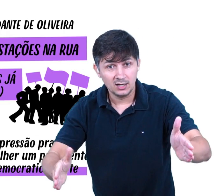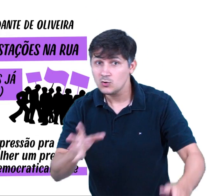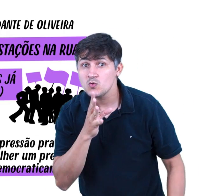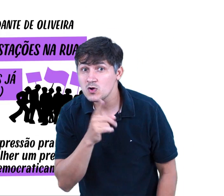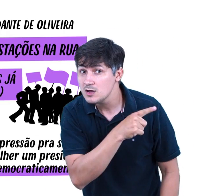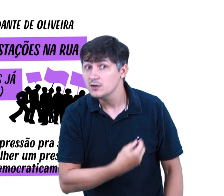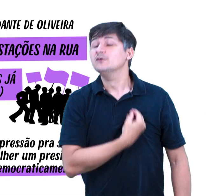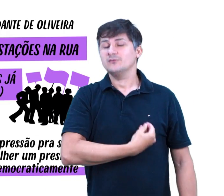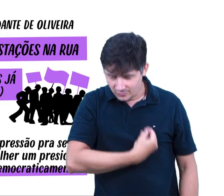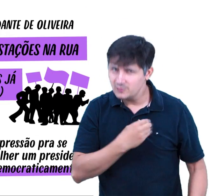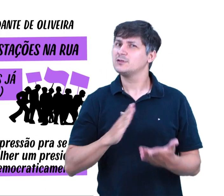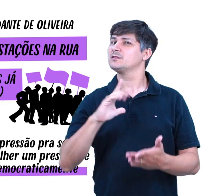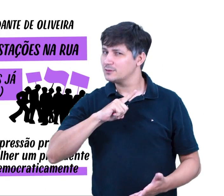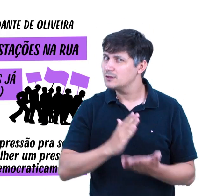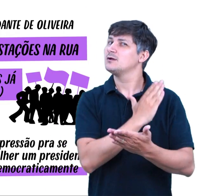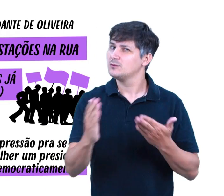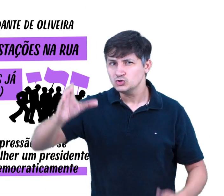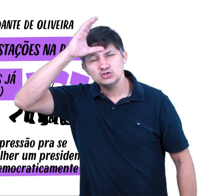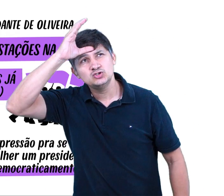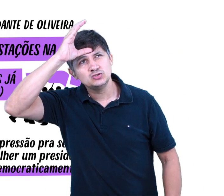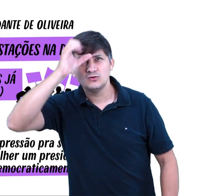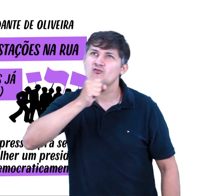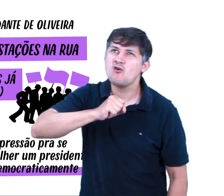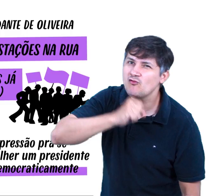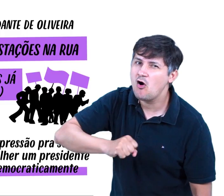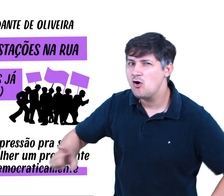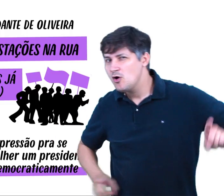Um tio, sua avó, uma prima, ou você mesmo. Mesmo com todos